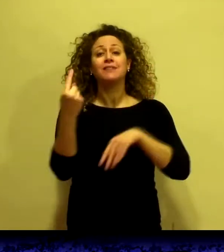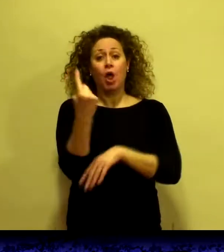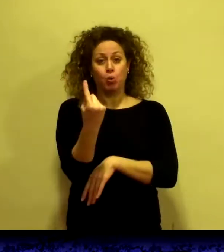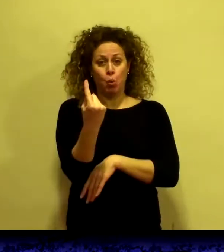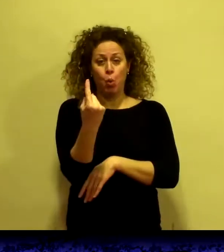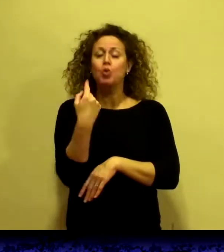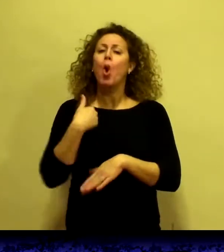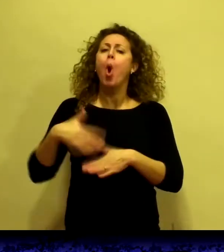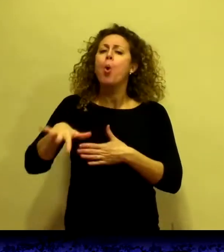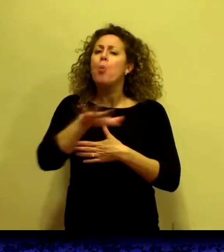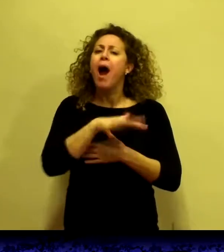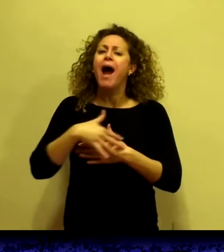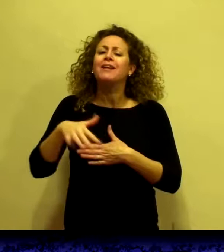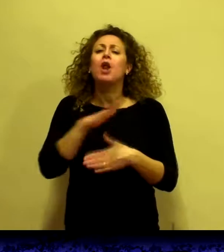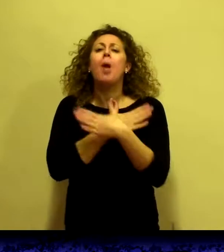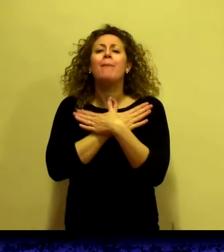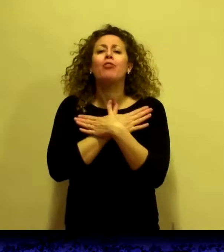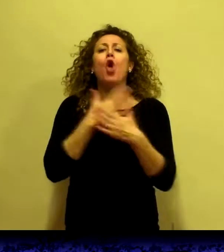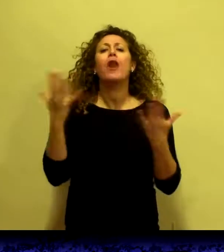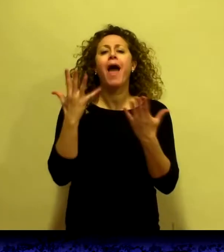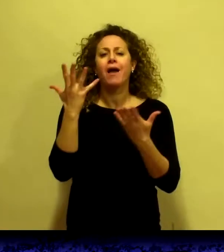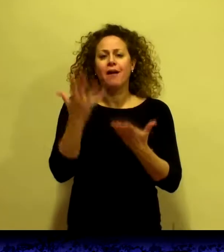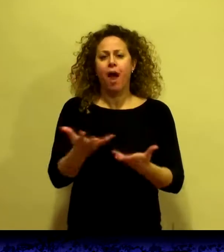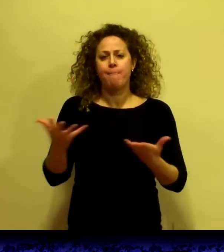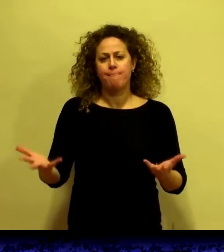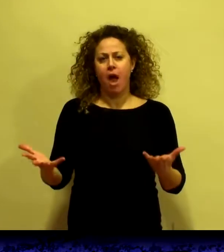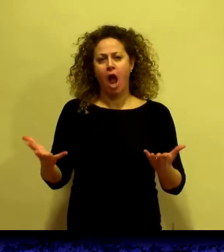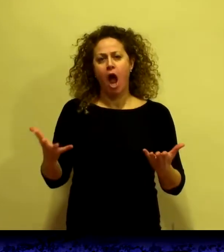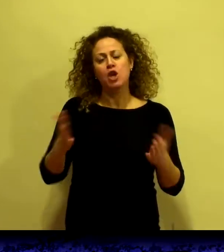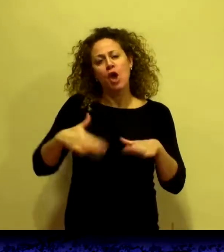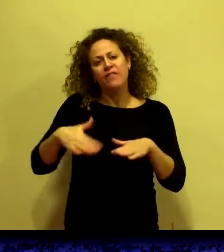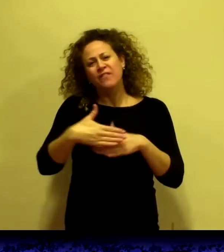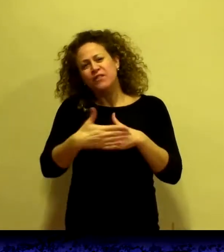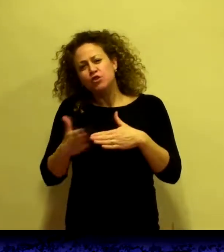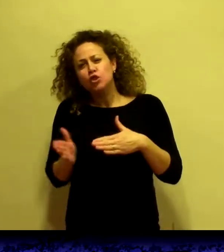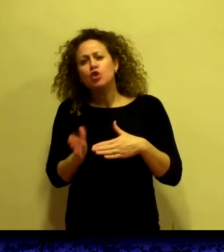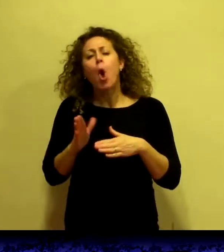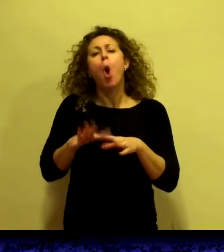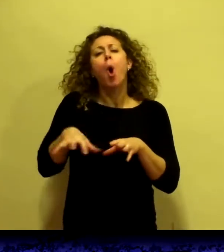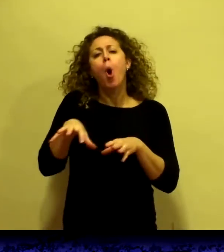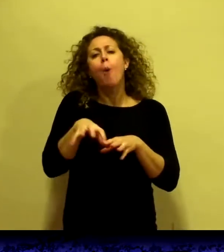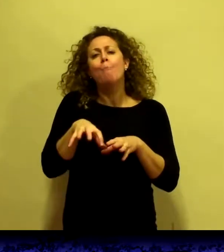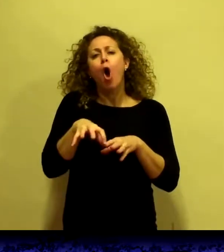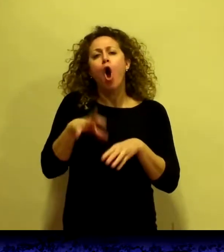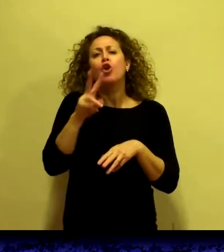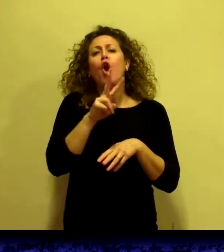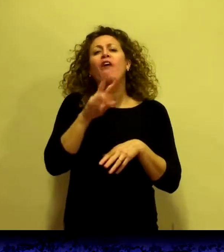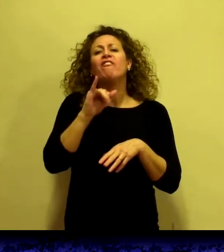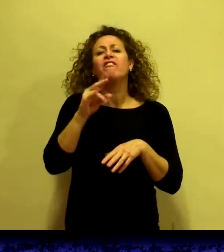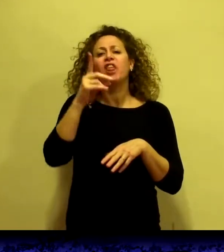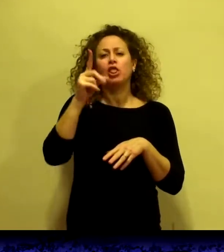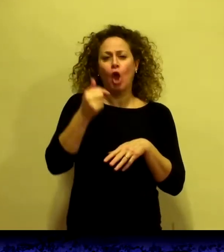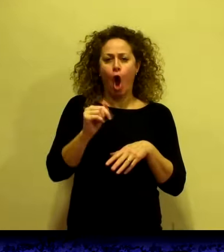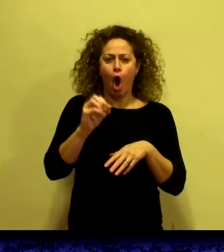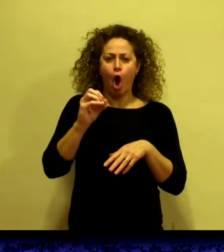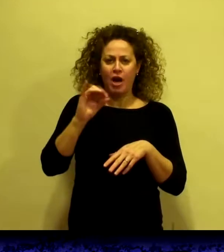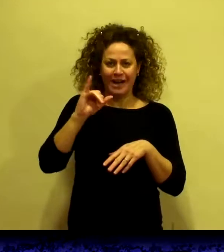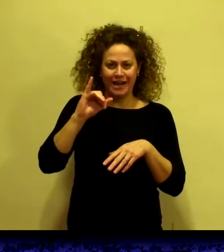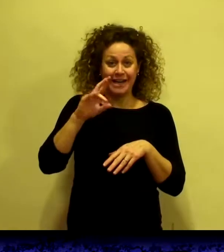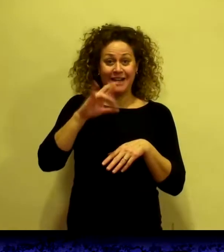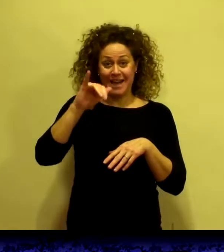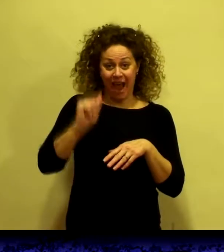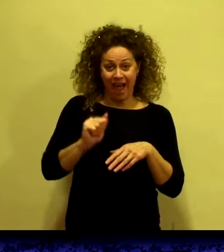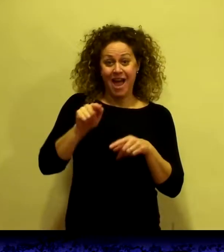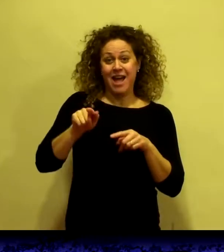nel quartiere Madonna di Campagna, però limitrofi, diciamo, a Borgo Vittoria come zona, Torino Nord. Siamo molto ben serviti